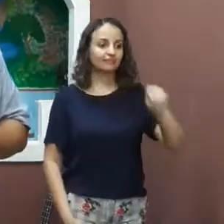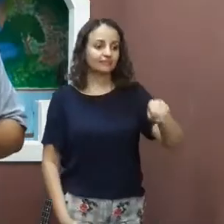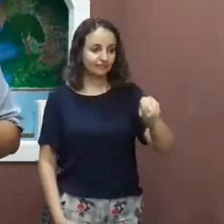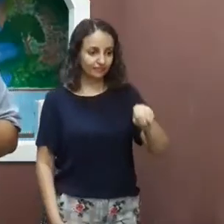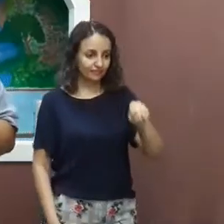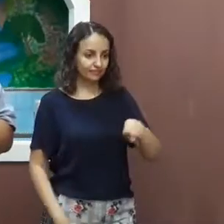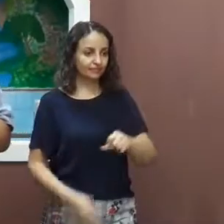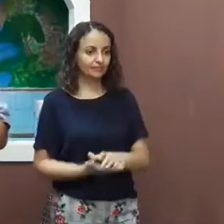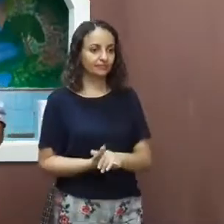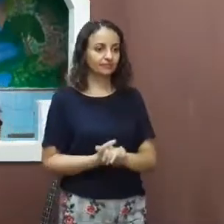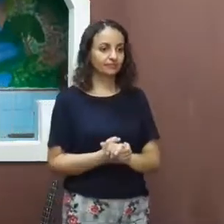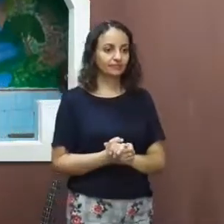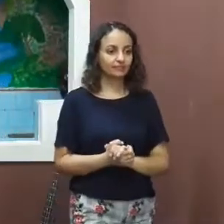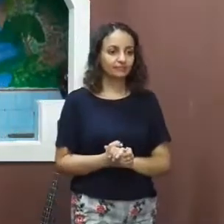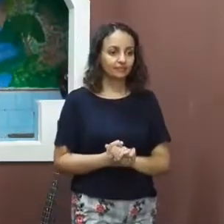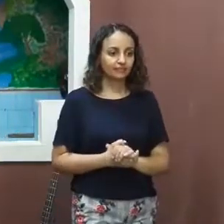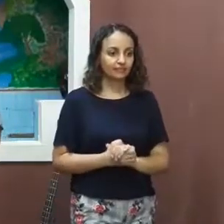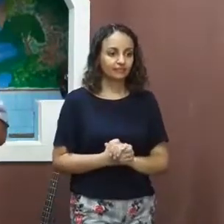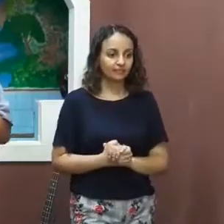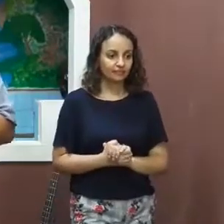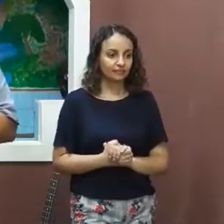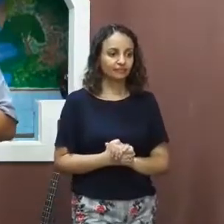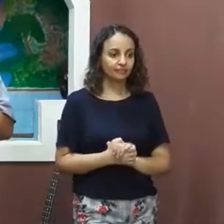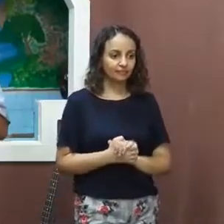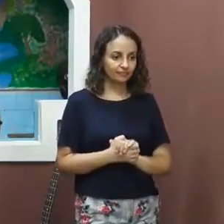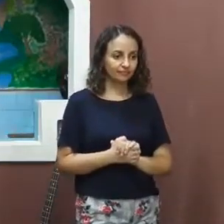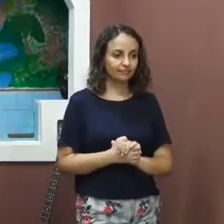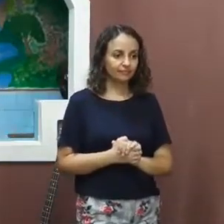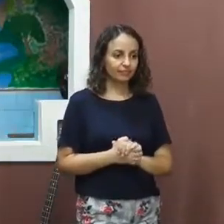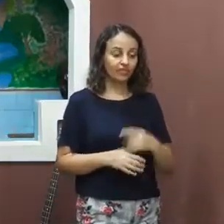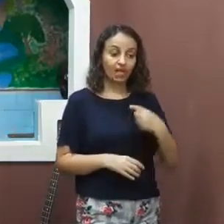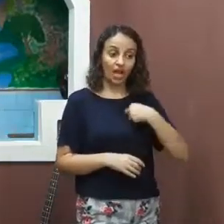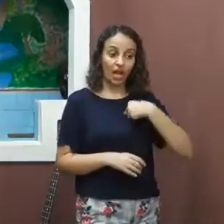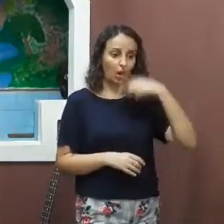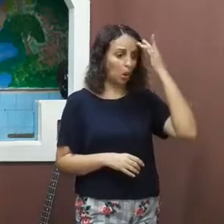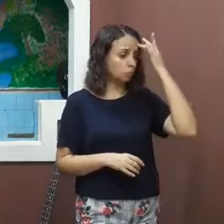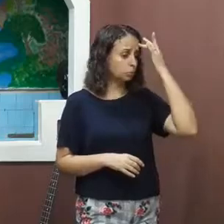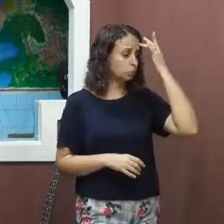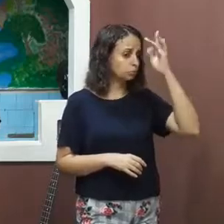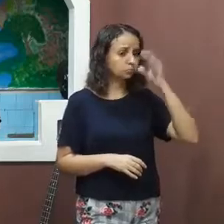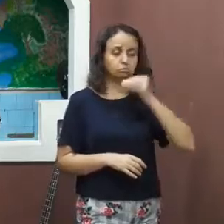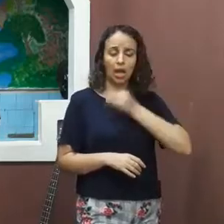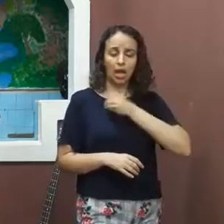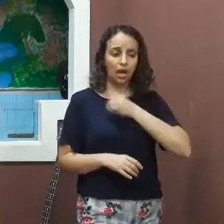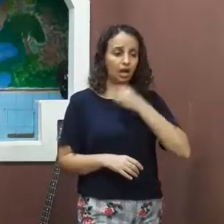Pecado, pecado. Eu não sei qual pecado que é.